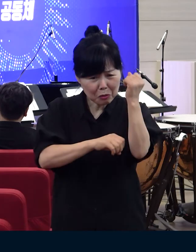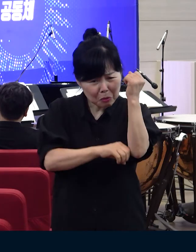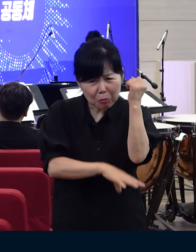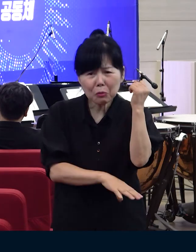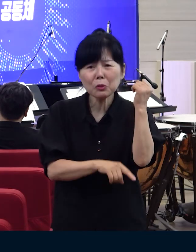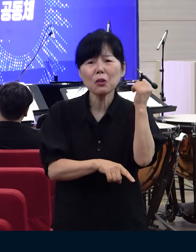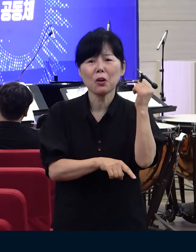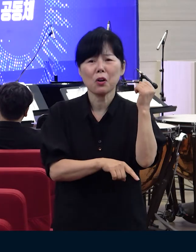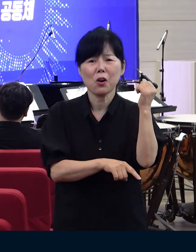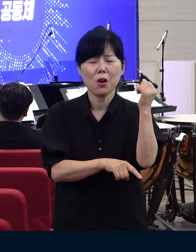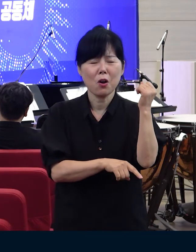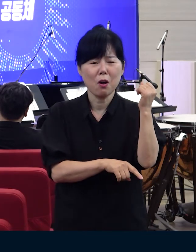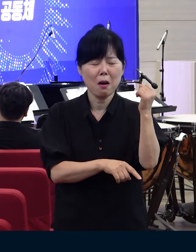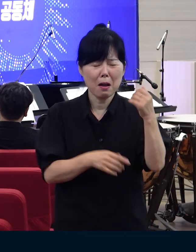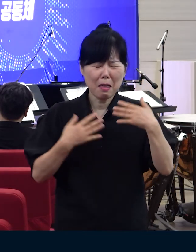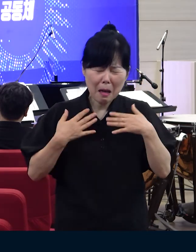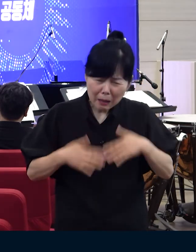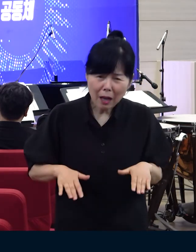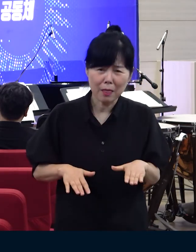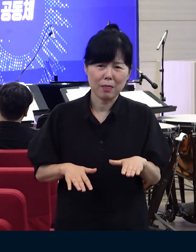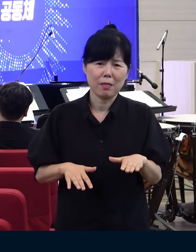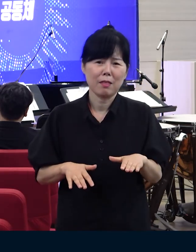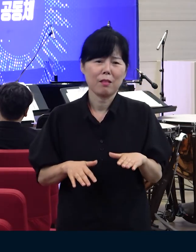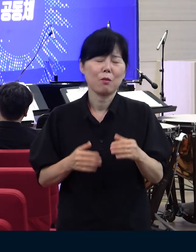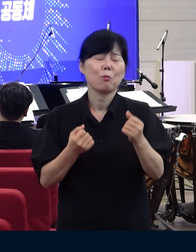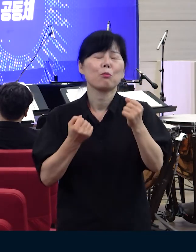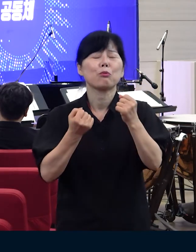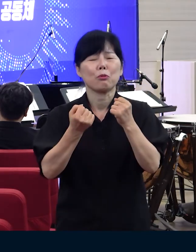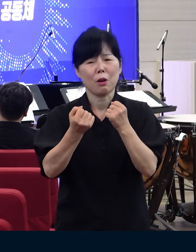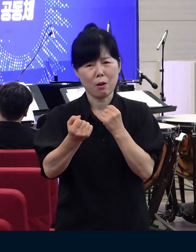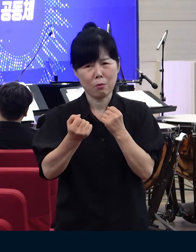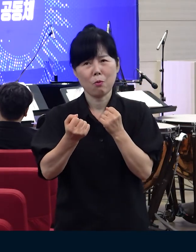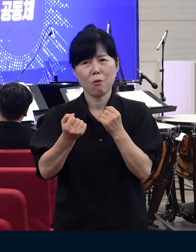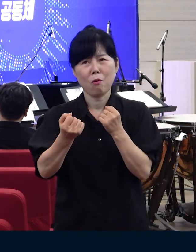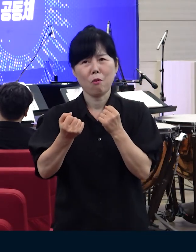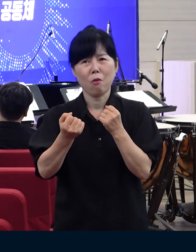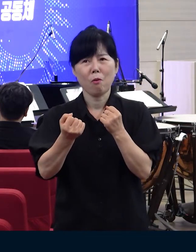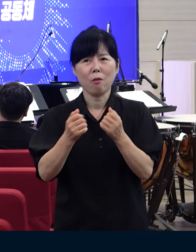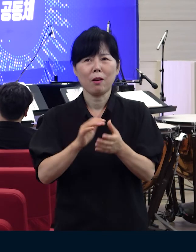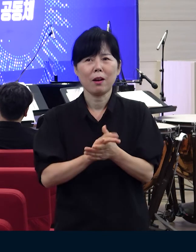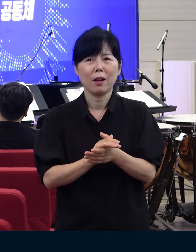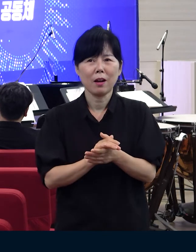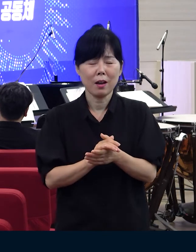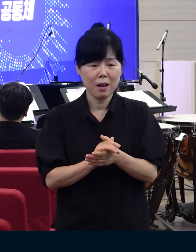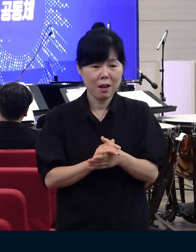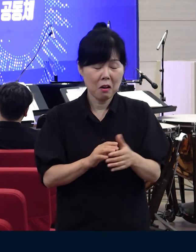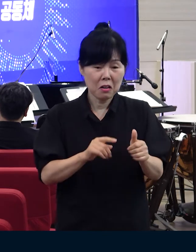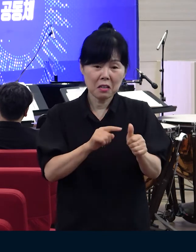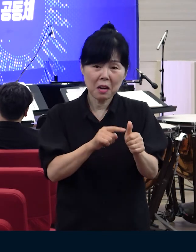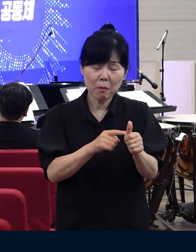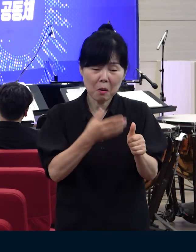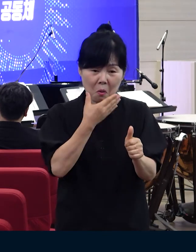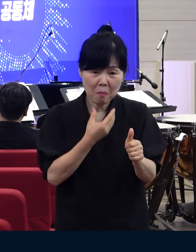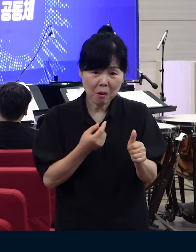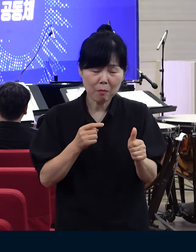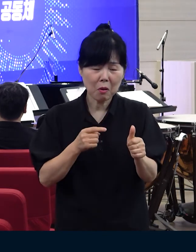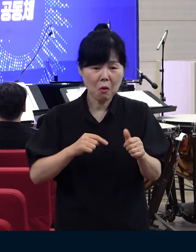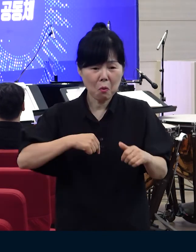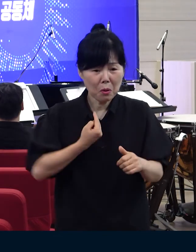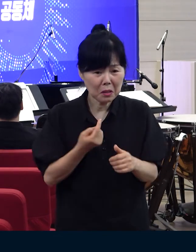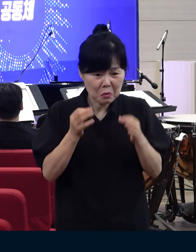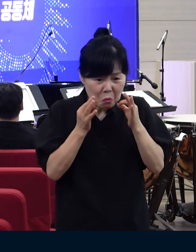연약하고 그리고 무력한 그런 사람이지만, 그러니까 본인이 아무리 머리를 쓰고 애를 써도요 헤어나올 수 없는